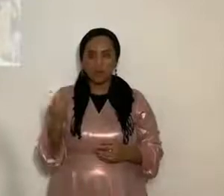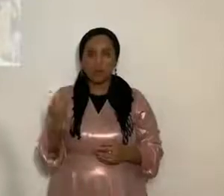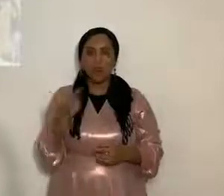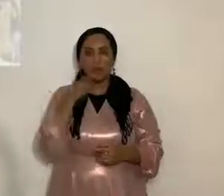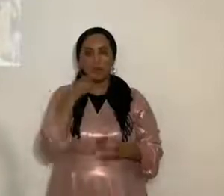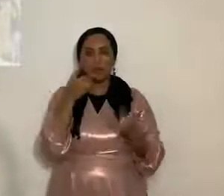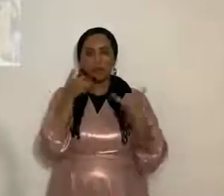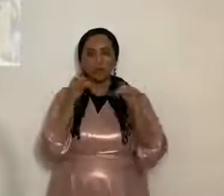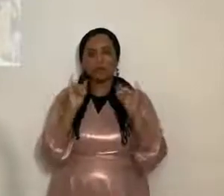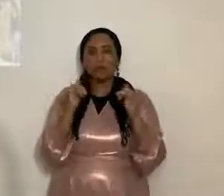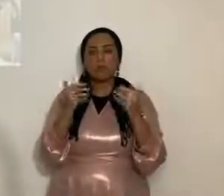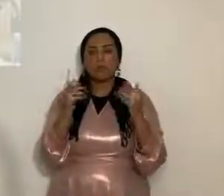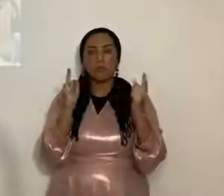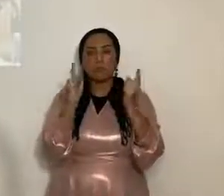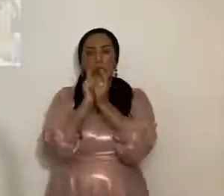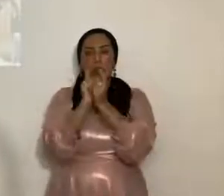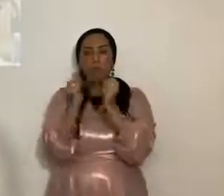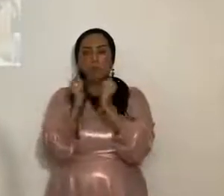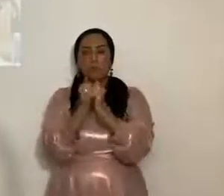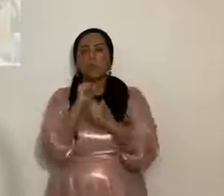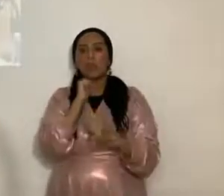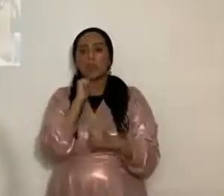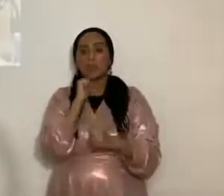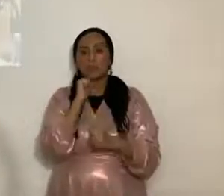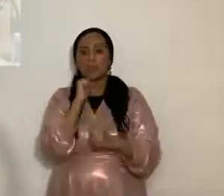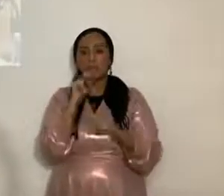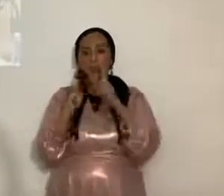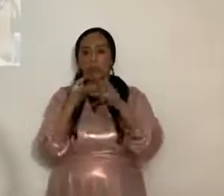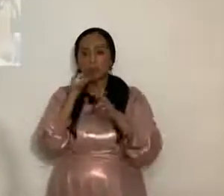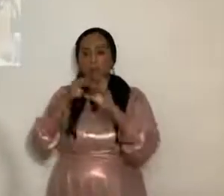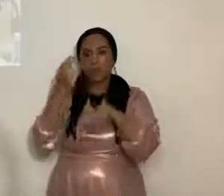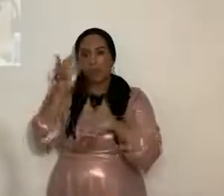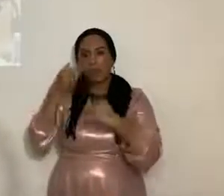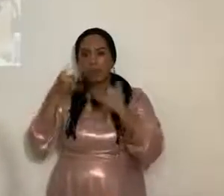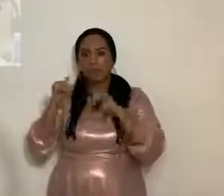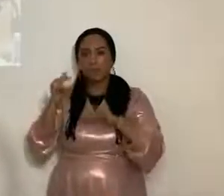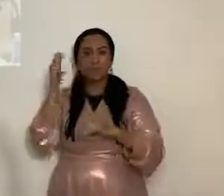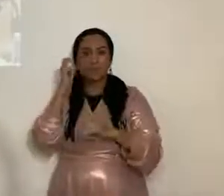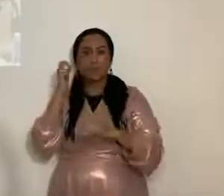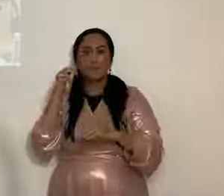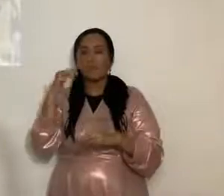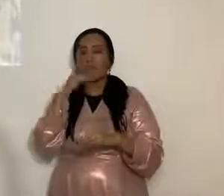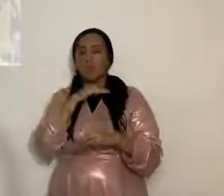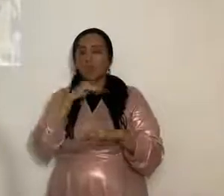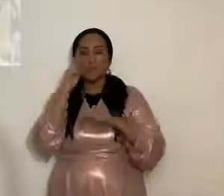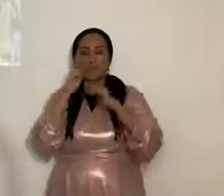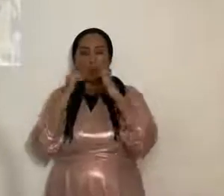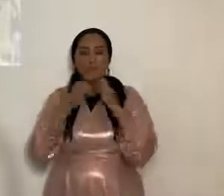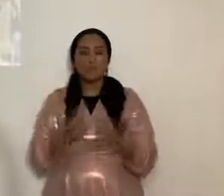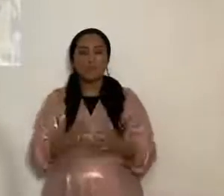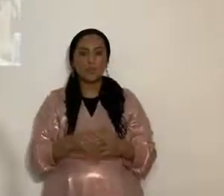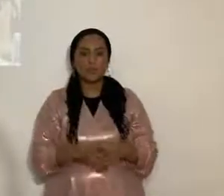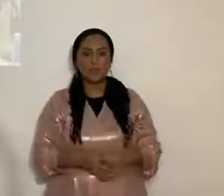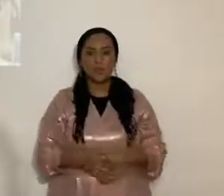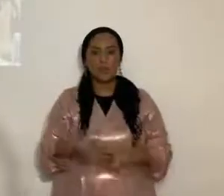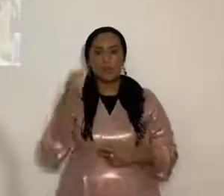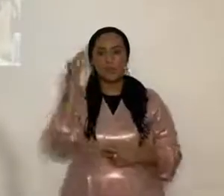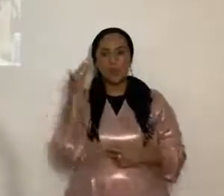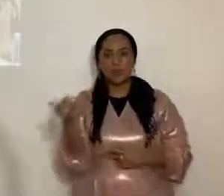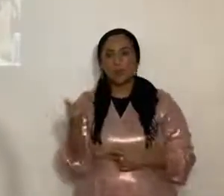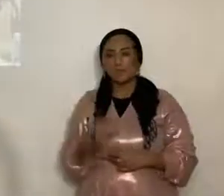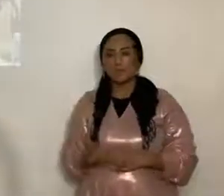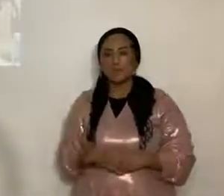sigues teniendo contacto con apóstatas? ¿Por qué los escuchas? ¿Por qué sigues escuchando a falsos profetas y falsos maestros? ¿Por